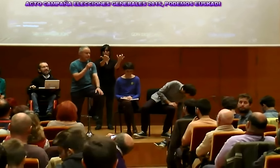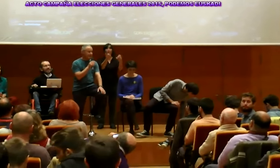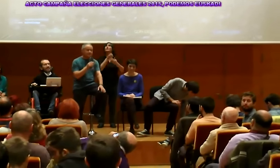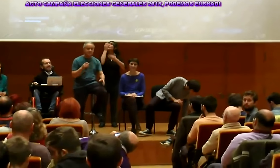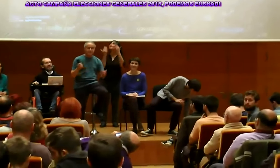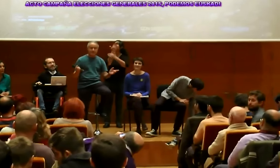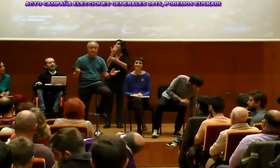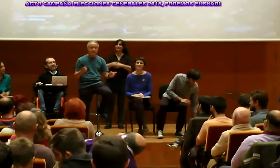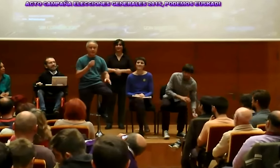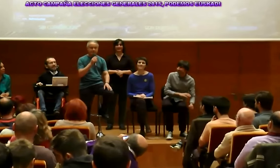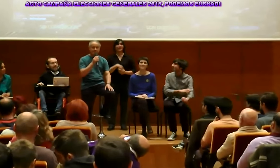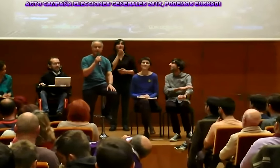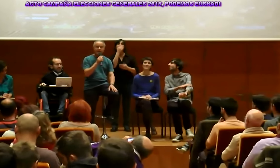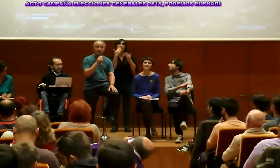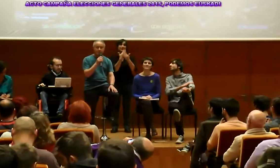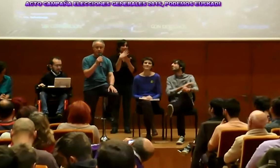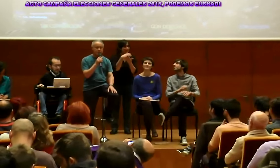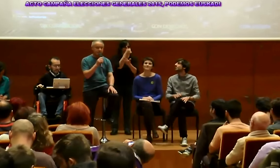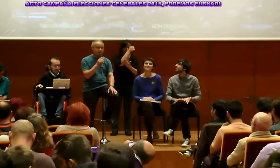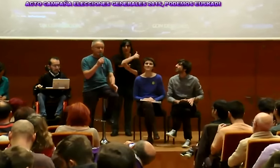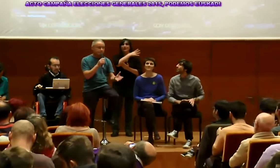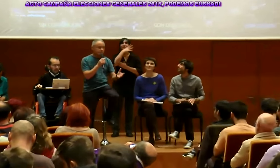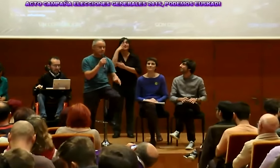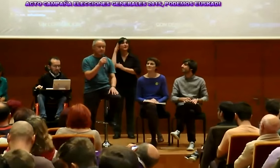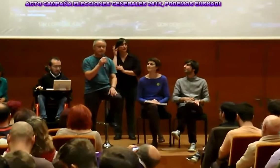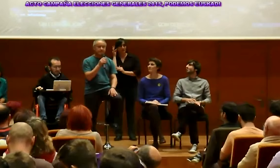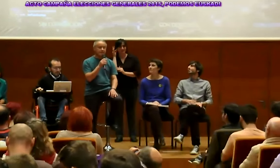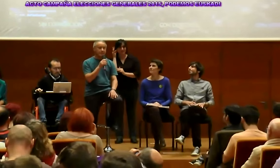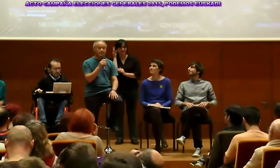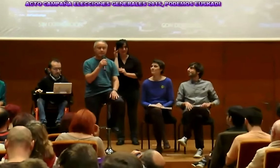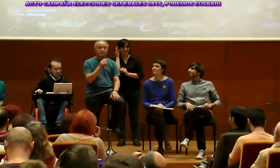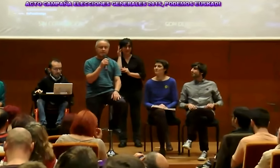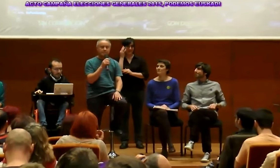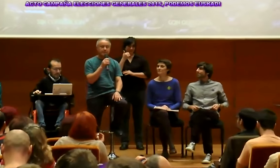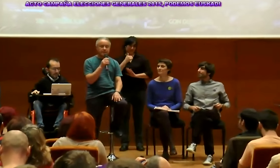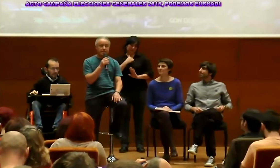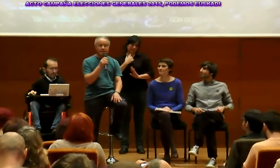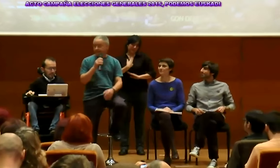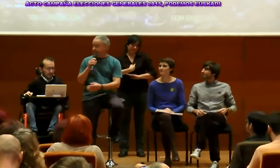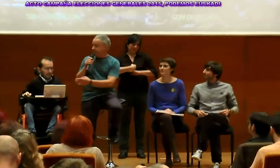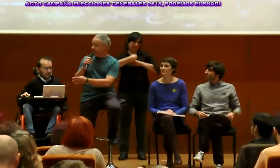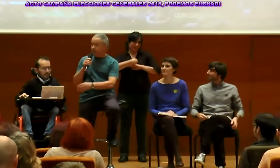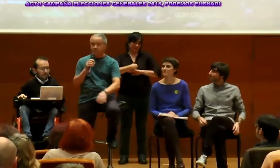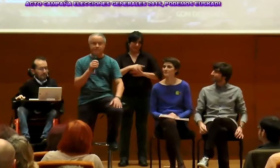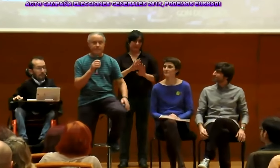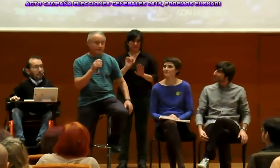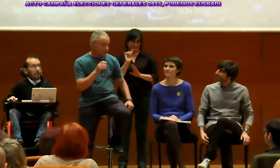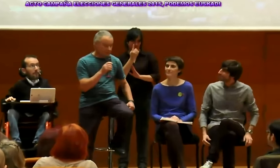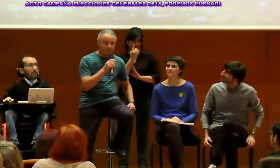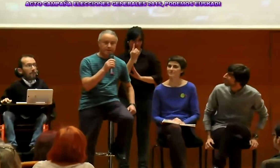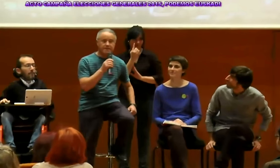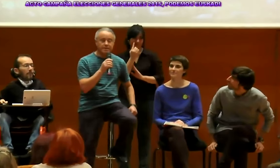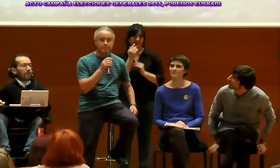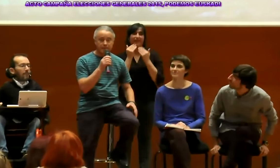buenos días a todas, a todos. Me parece obligado empezar agradeciendo